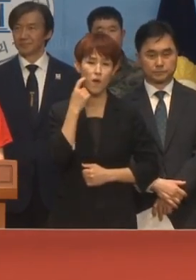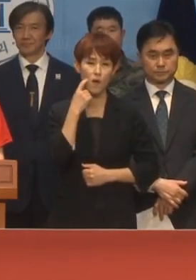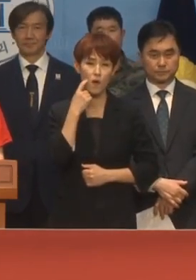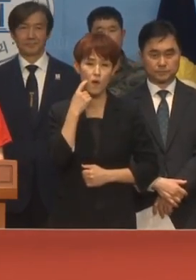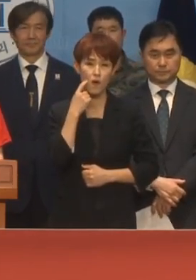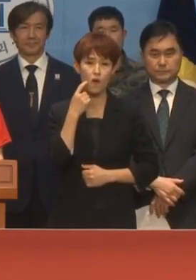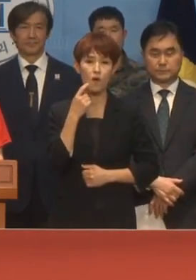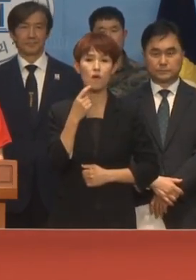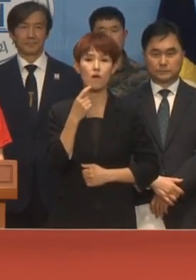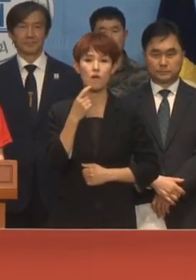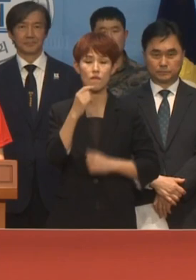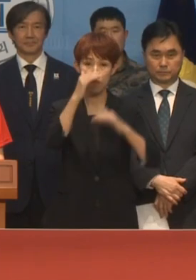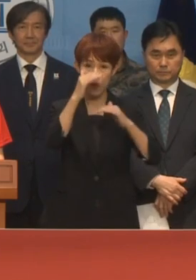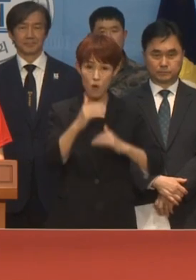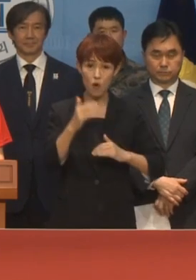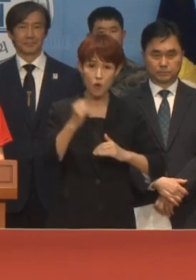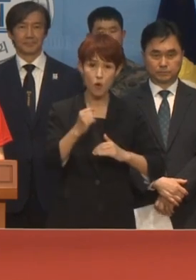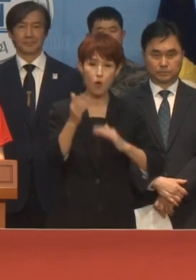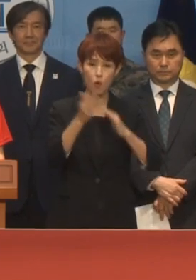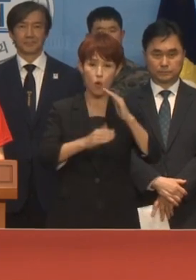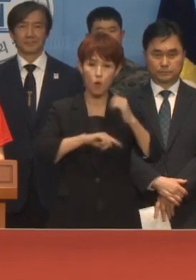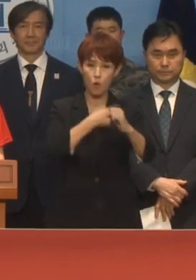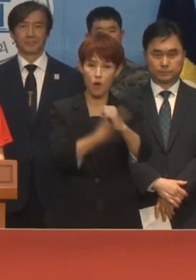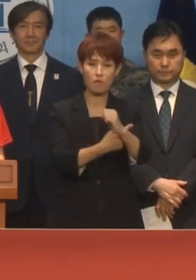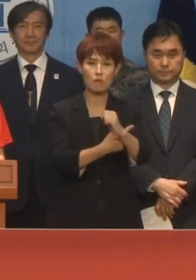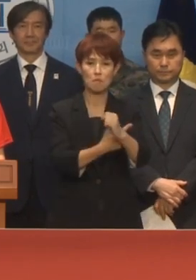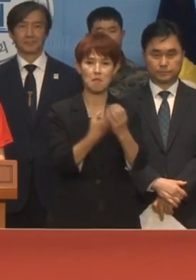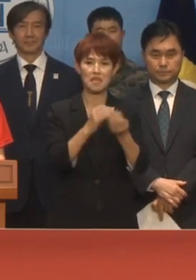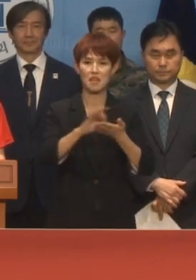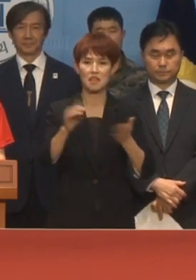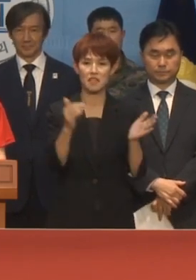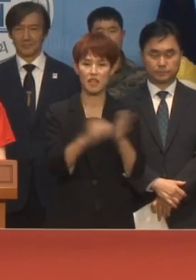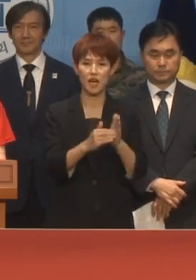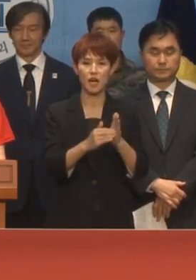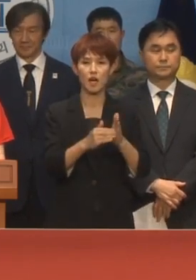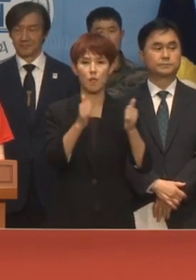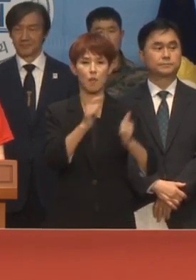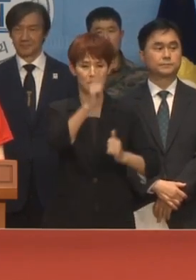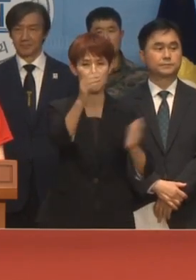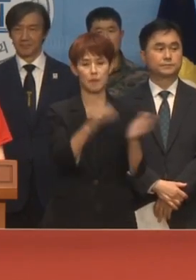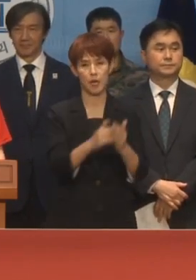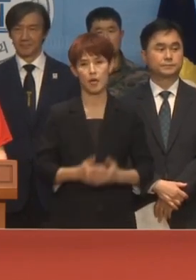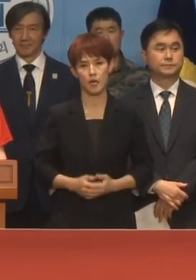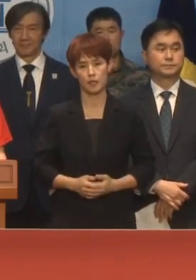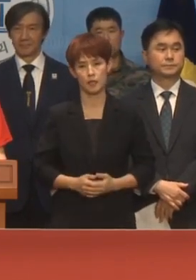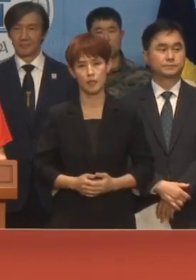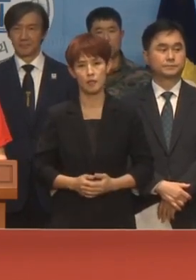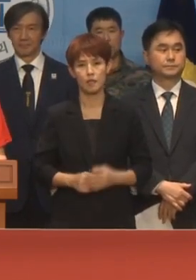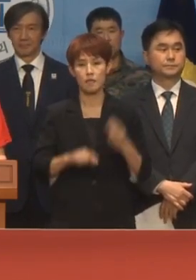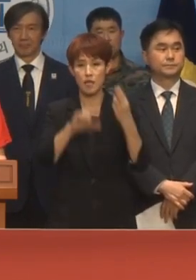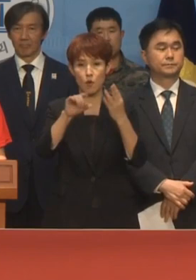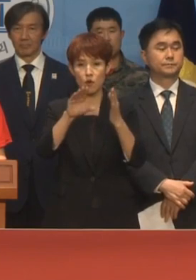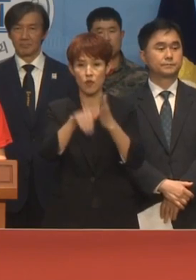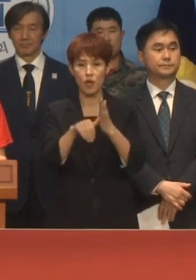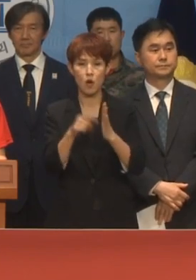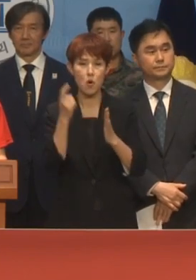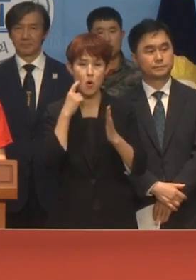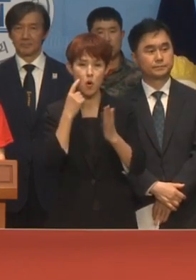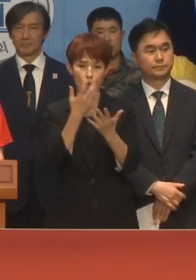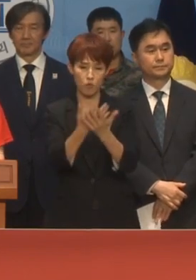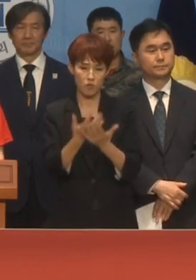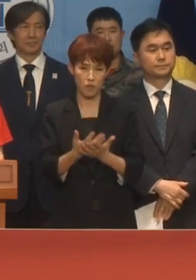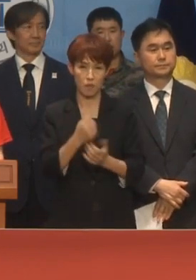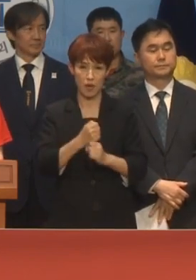구속영장을 청구하고 공소권을 남용해서 기소되었다는 의혹을 받고 있습니다. 그래서 지난 3월에 허위 공문서 작성죄